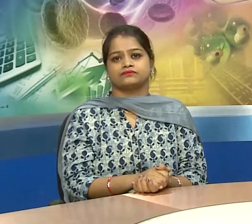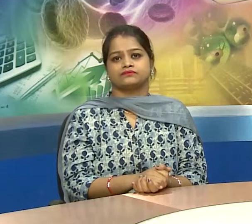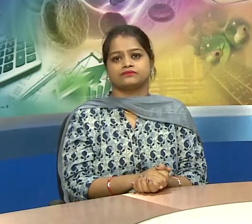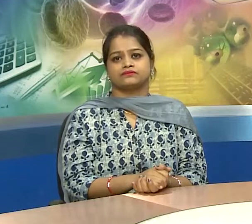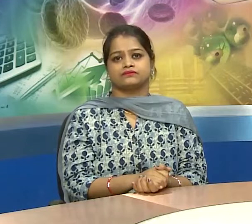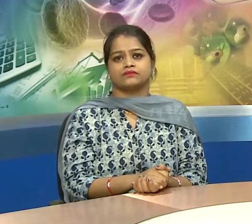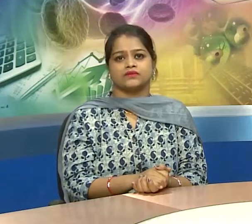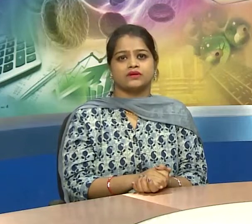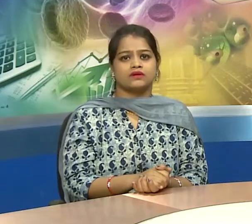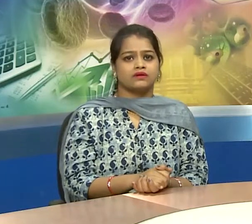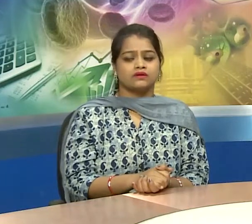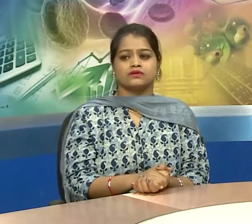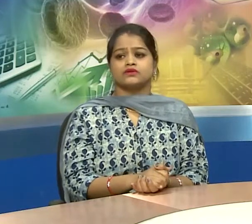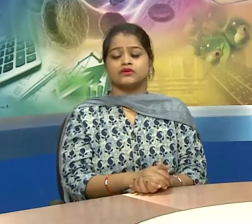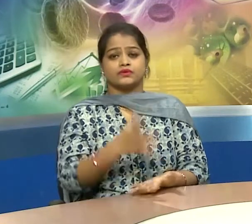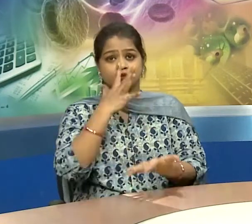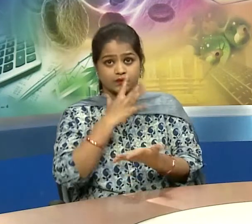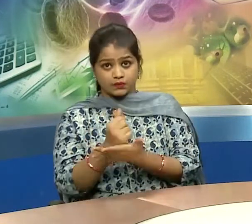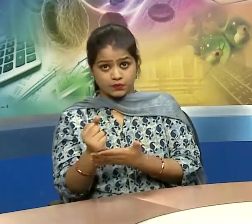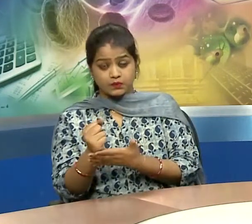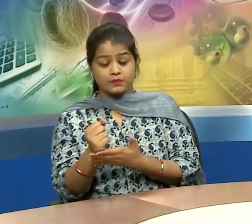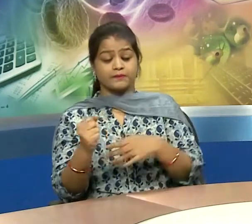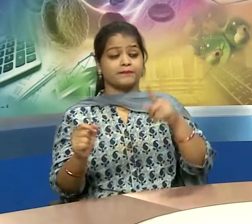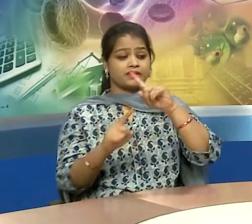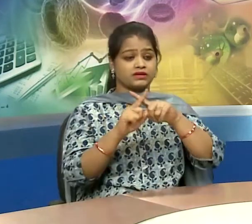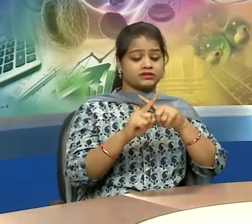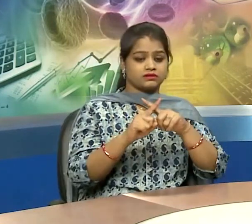सत्य और आदर्शों पर चलना सिखाती है।